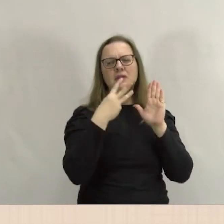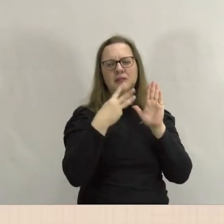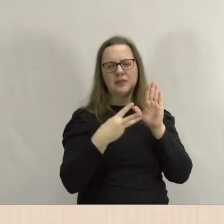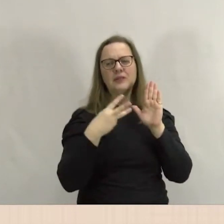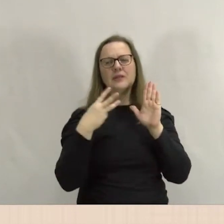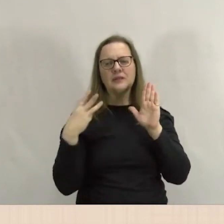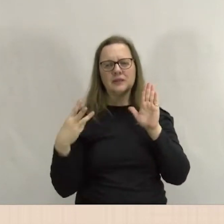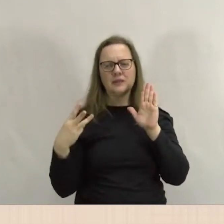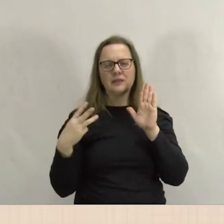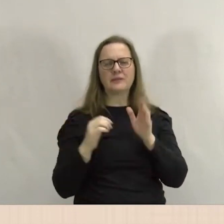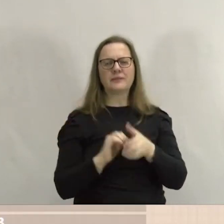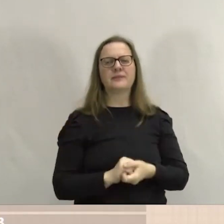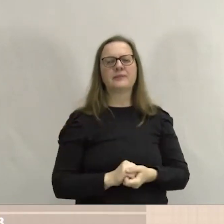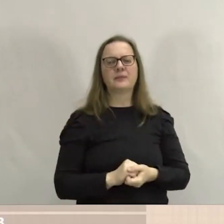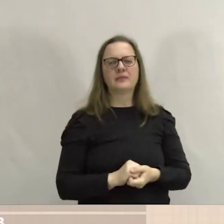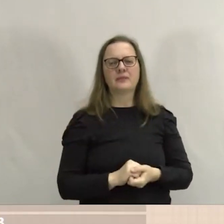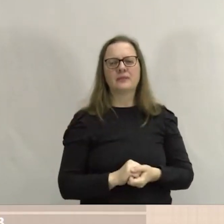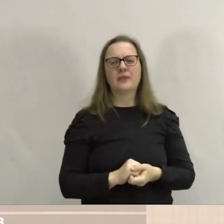versículo 3.